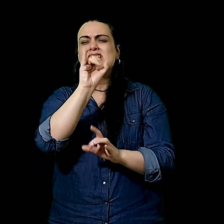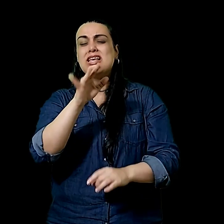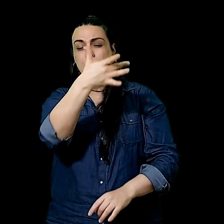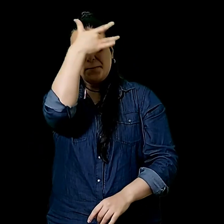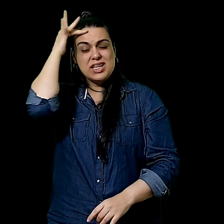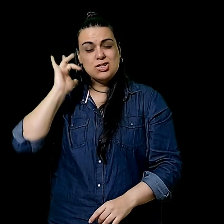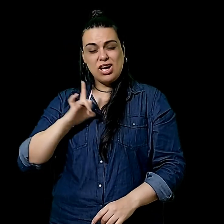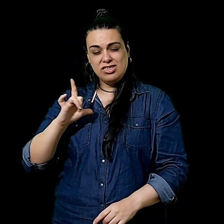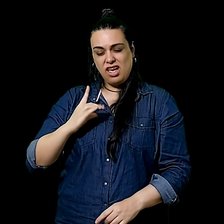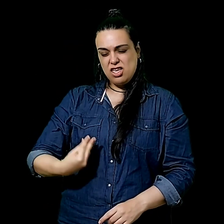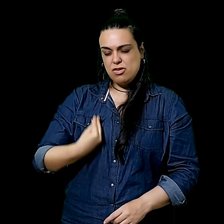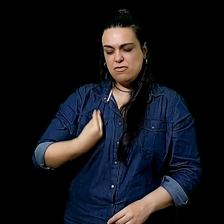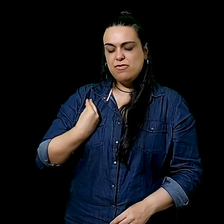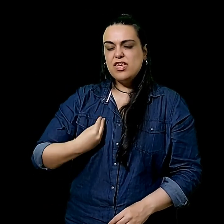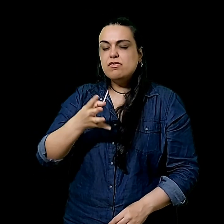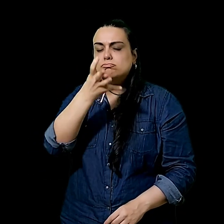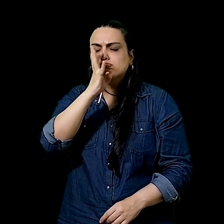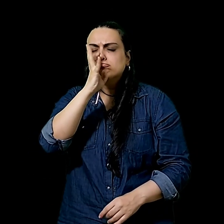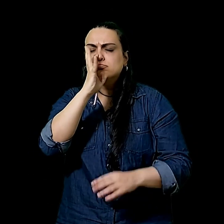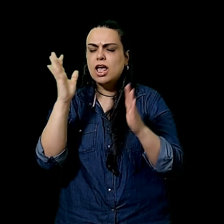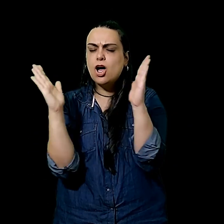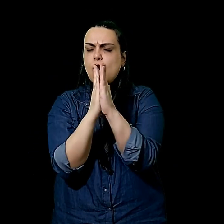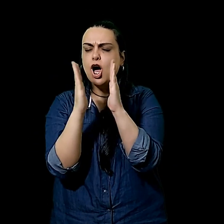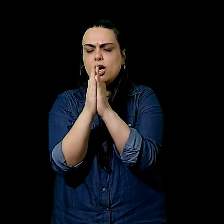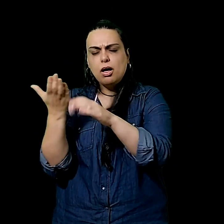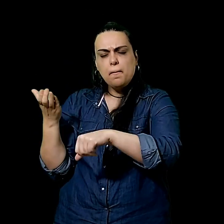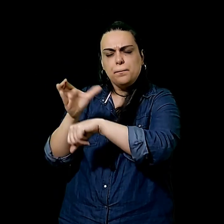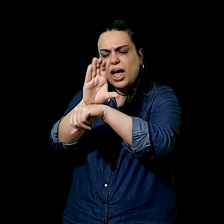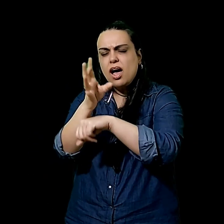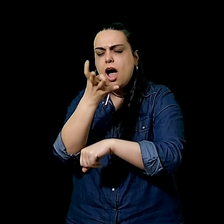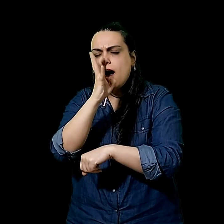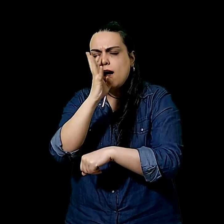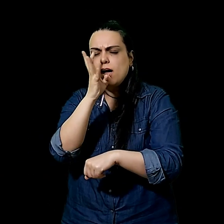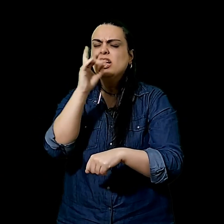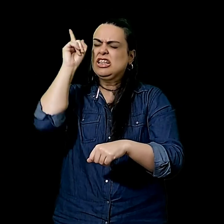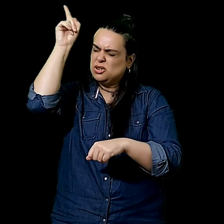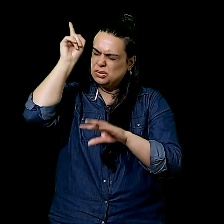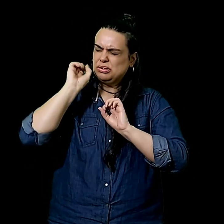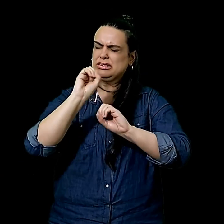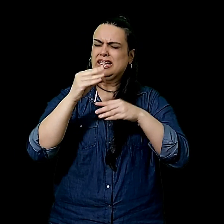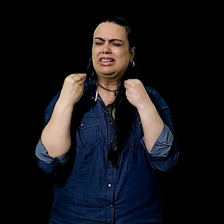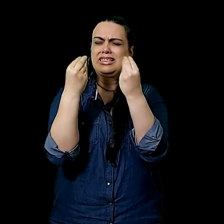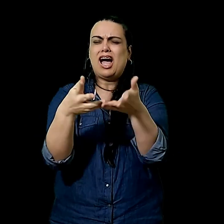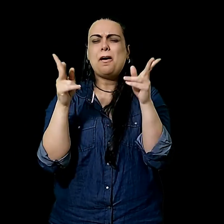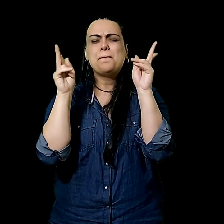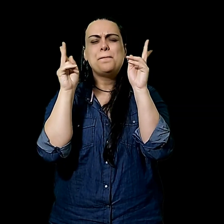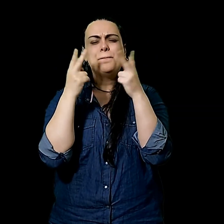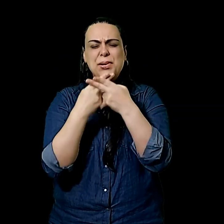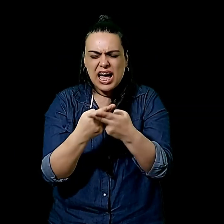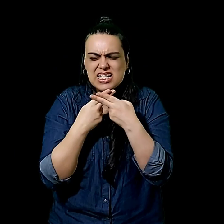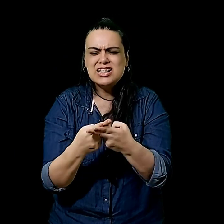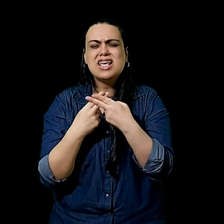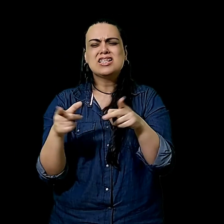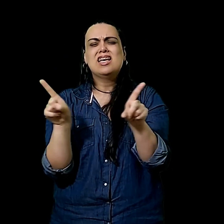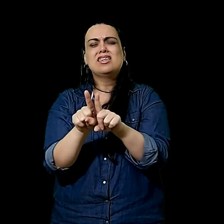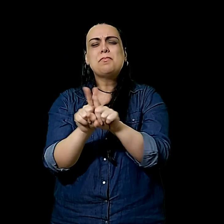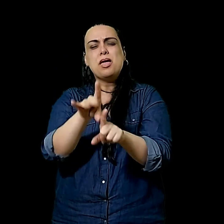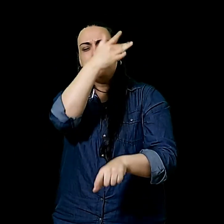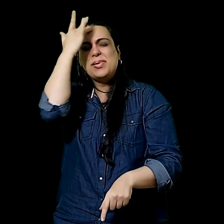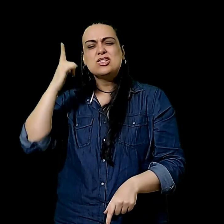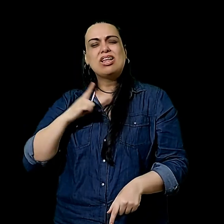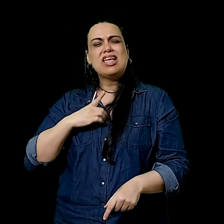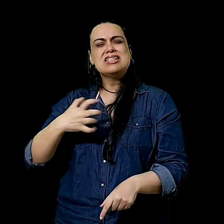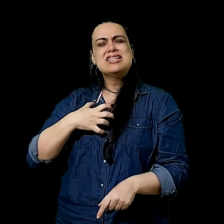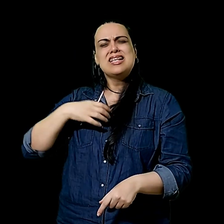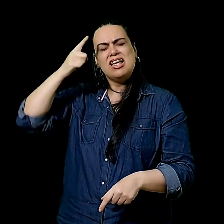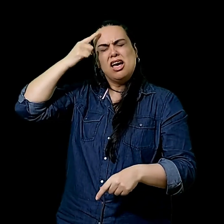nessa tarde agora, ao alcance dessa oração, ministra sobre eles, Senhor, paciência, perturbação